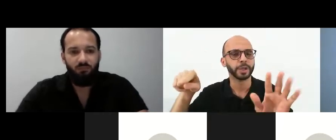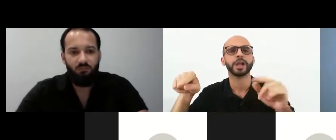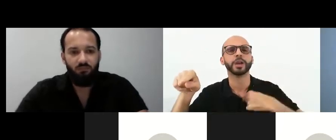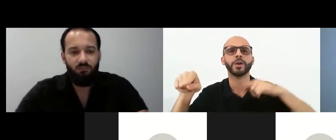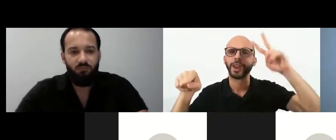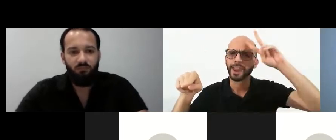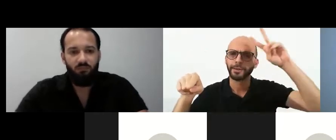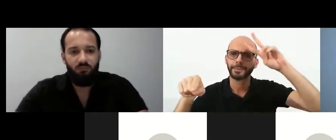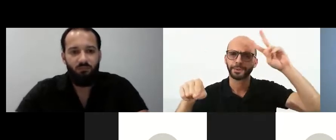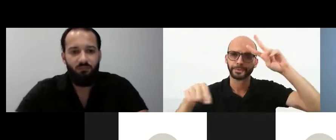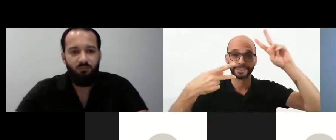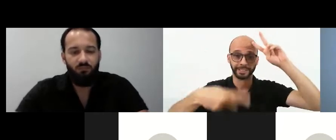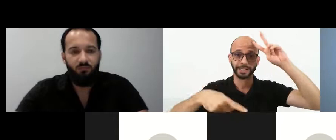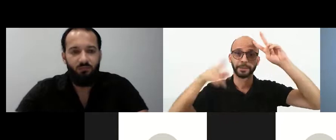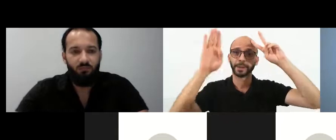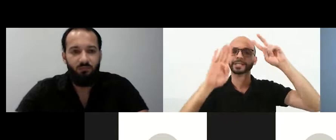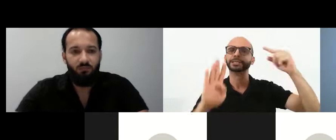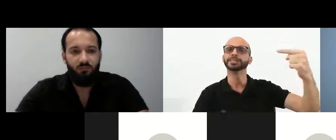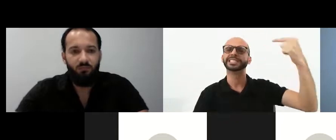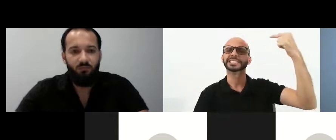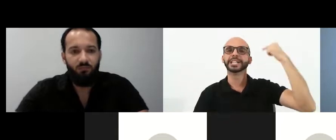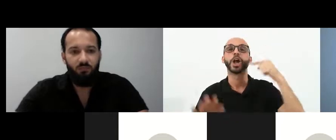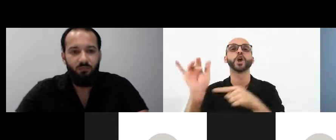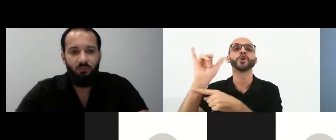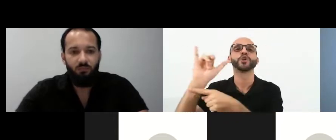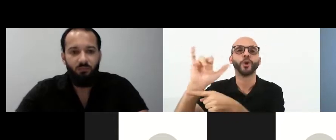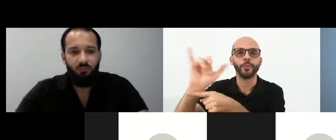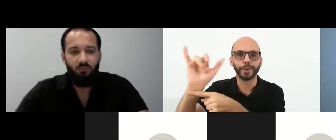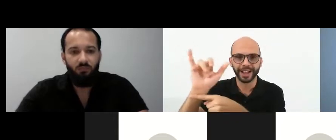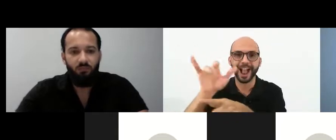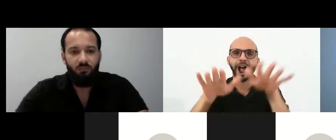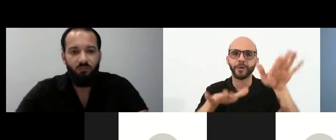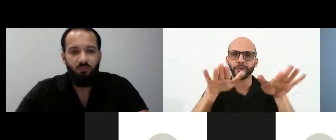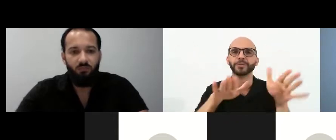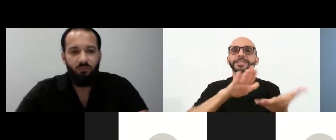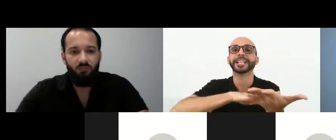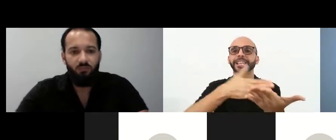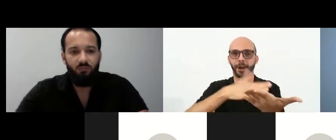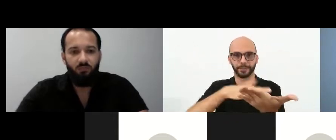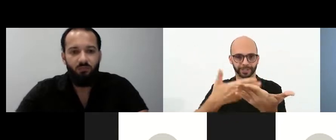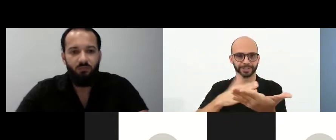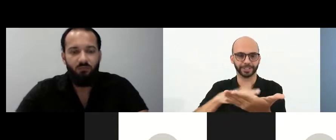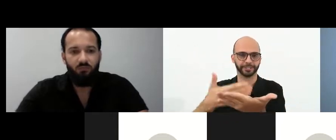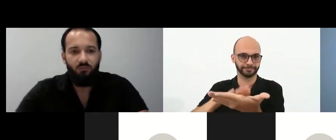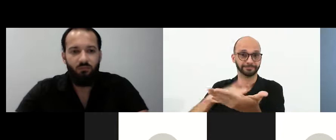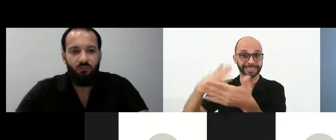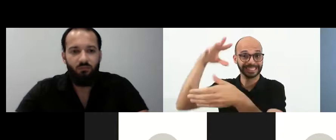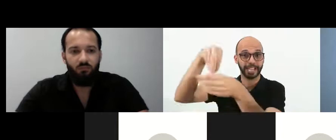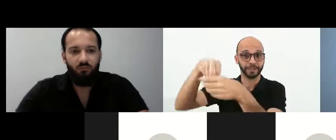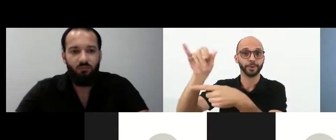de informações, isso é importante. Eu me recordo que aqui no Brasil, há muito tempo atrás, o YouTube, às vezes,